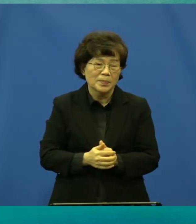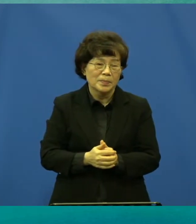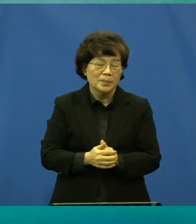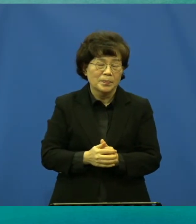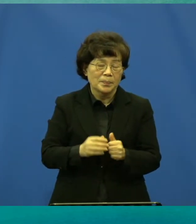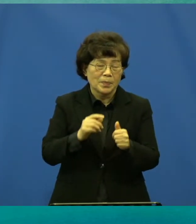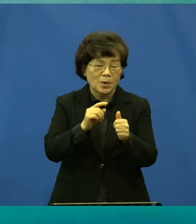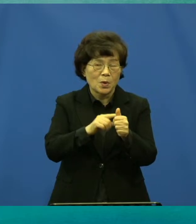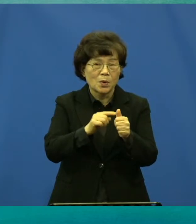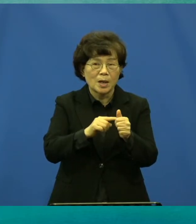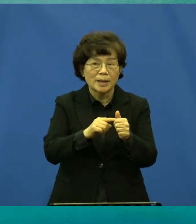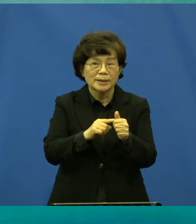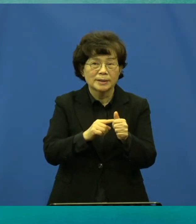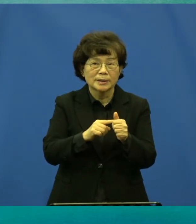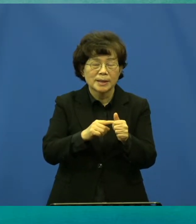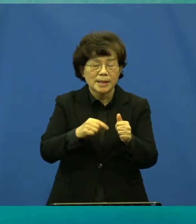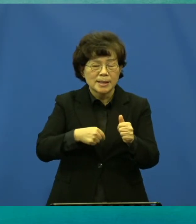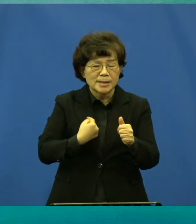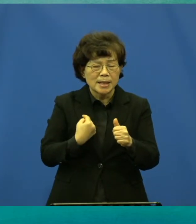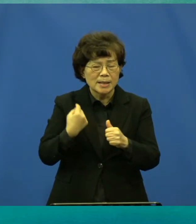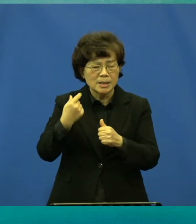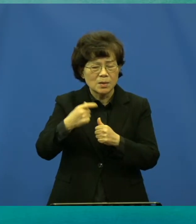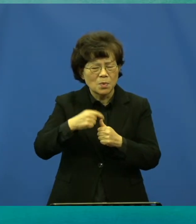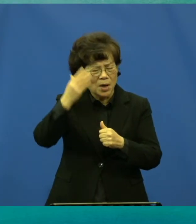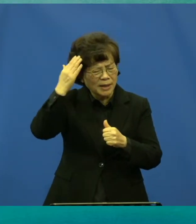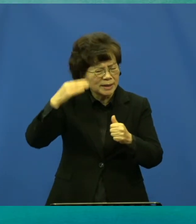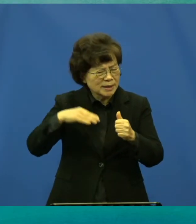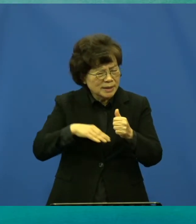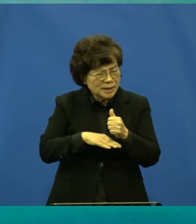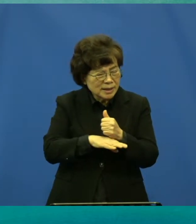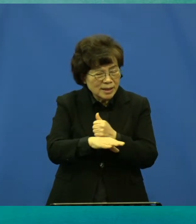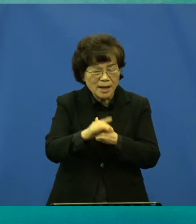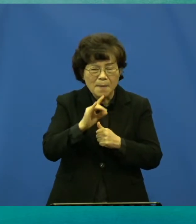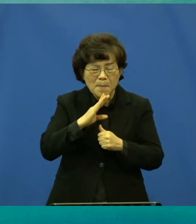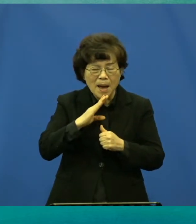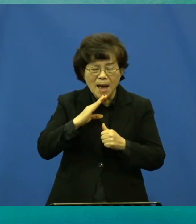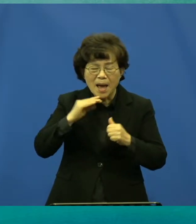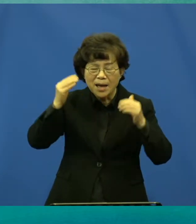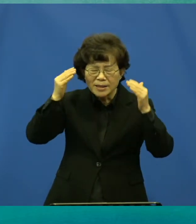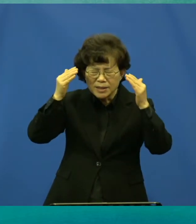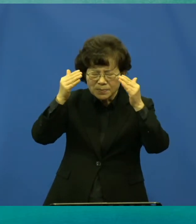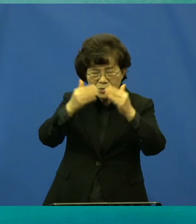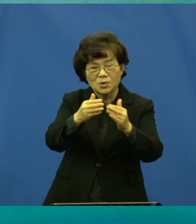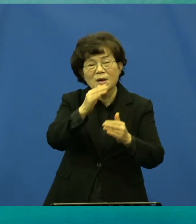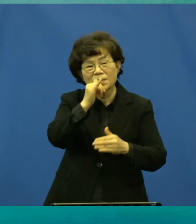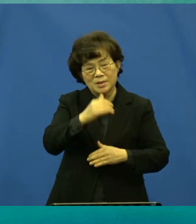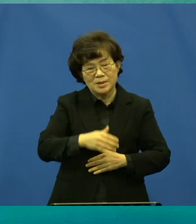요나는 전적으로 자신의 몸을 가려주는 식물에 초점을 맞추고 있어요.